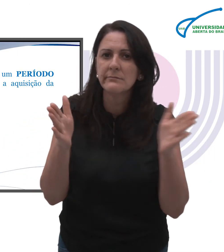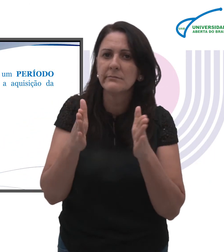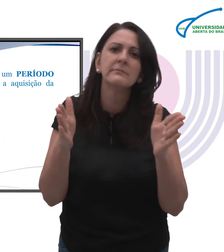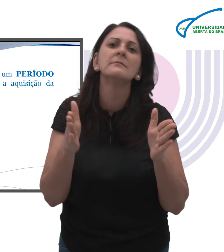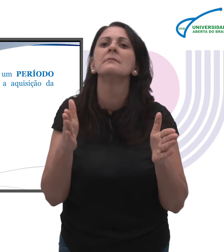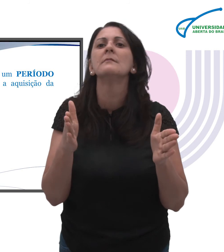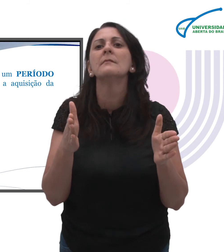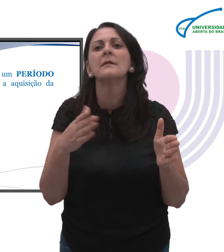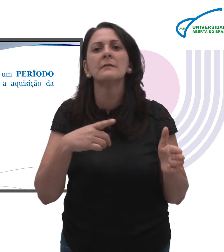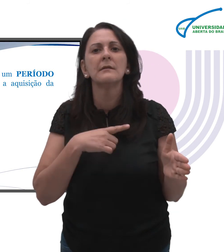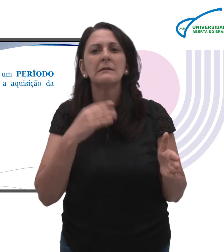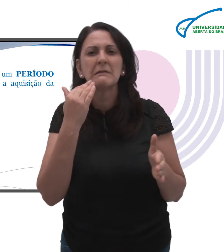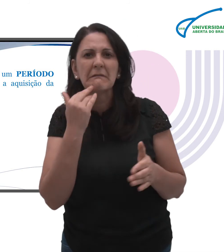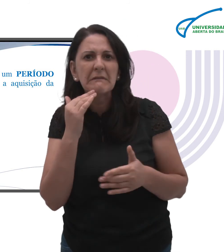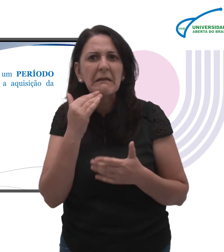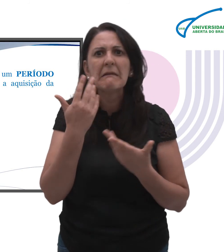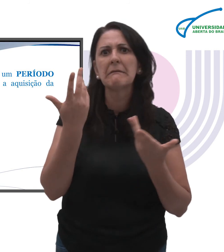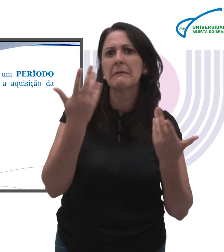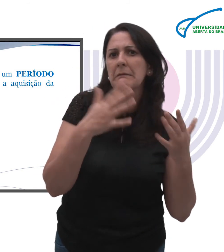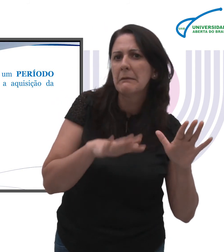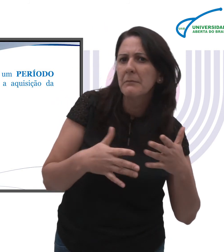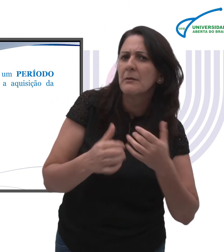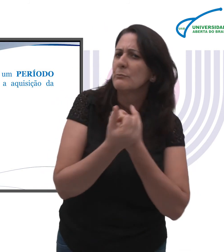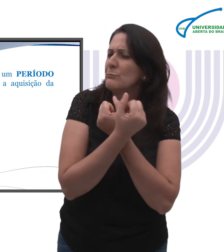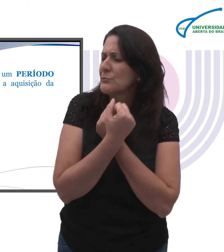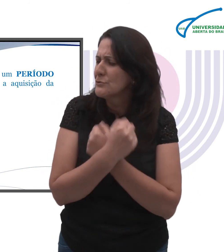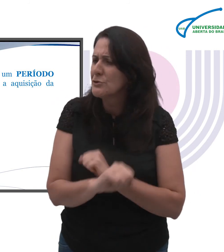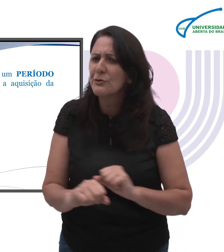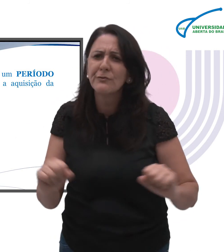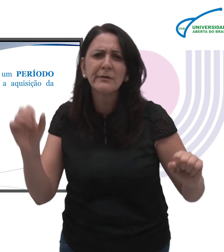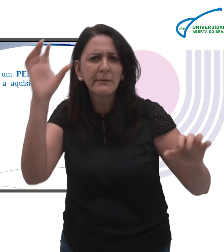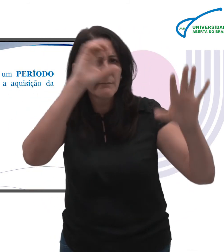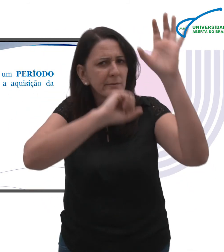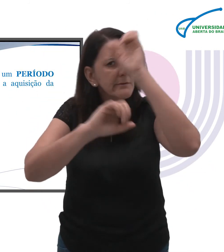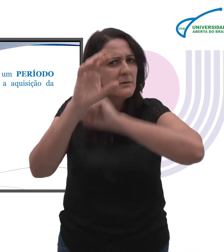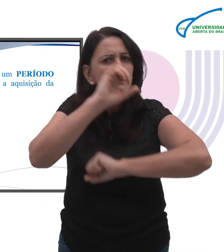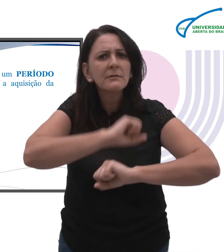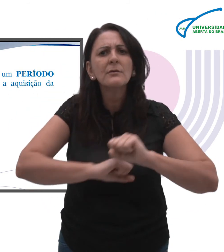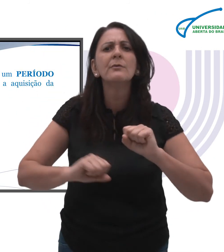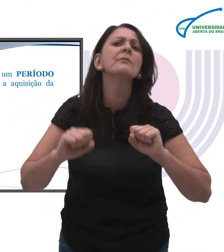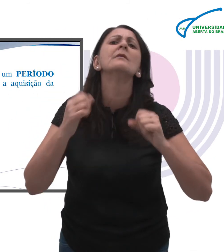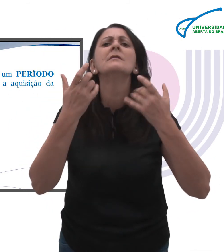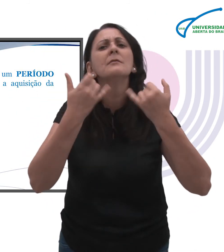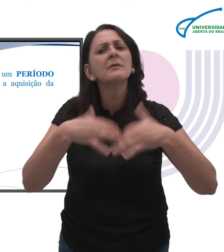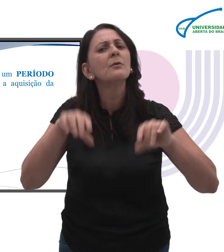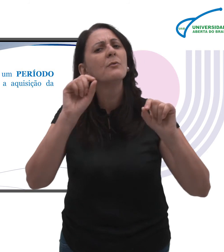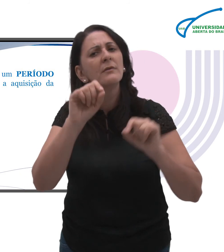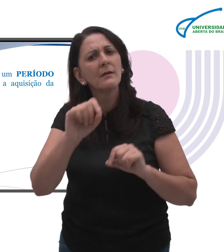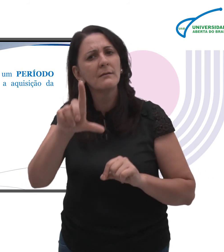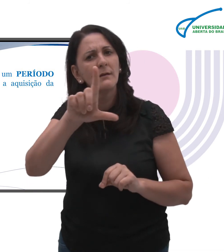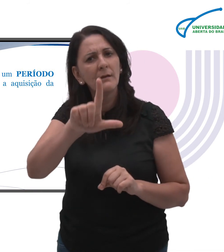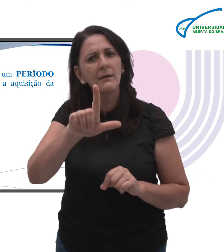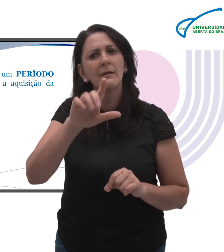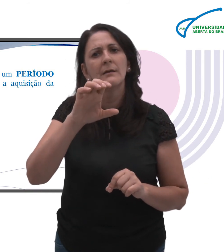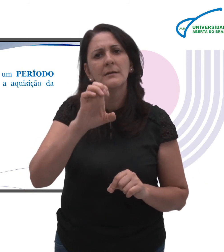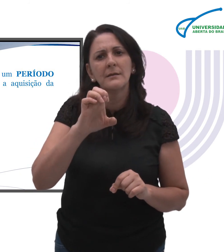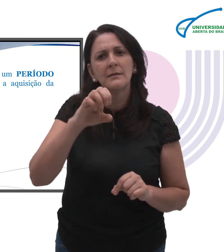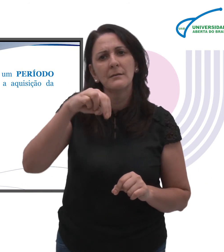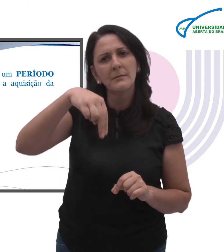que após esse período a aquisição é deficiente e, dependendo do caso, até impossível, segundo